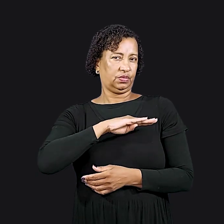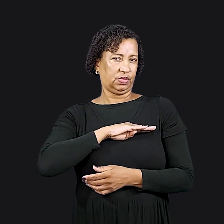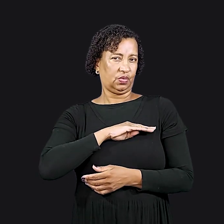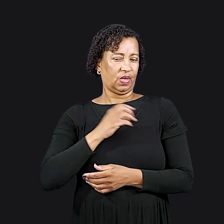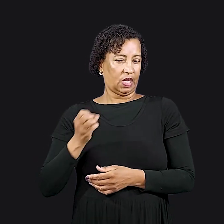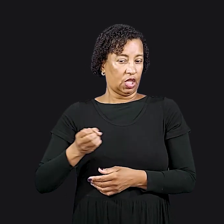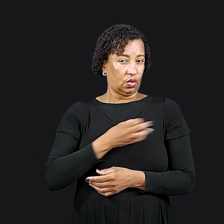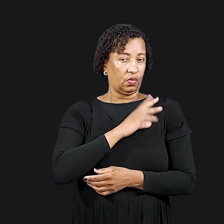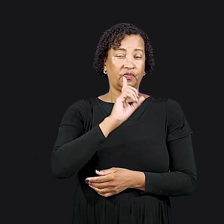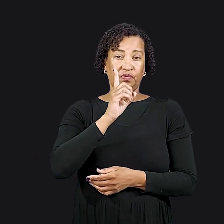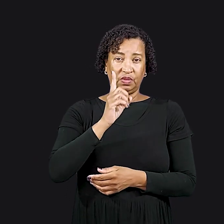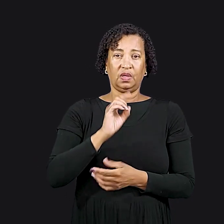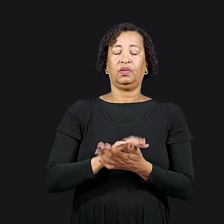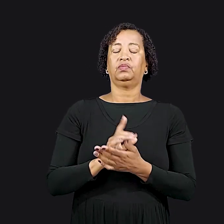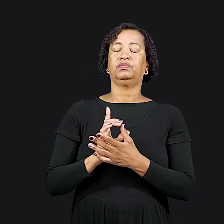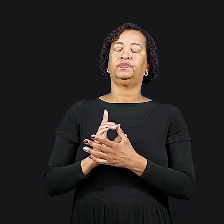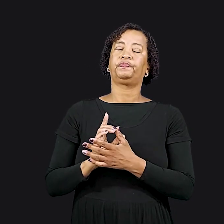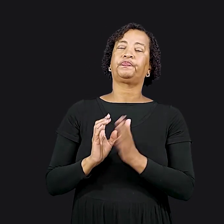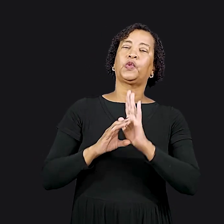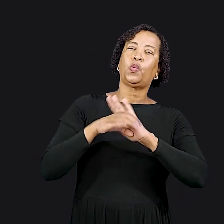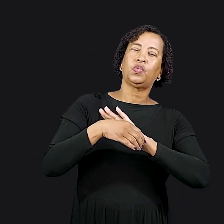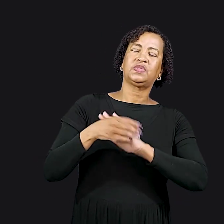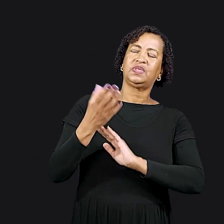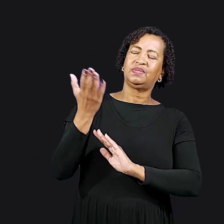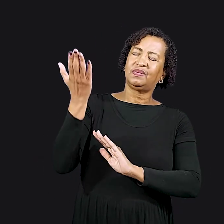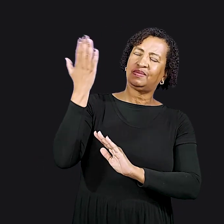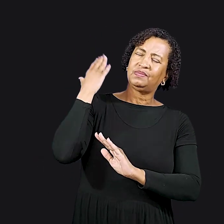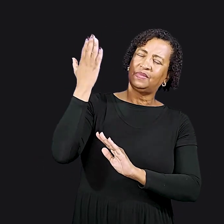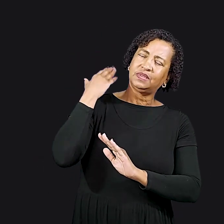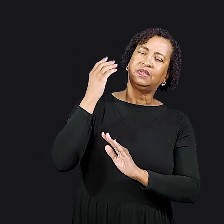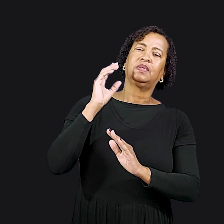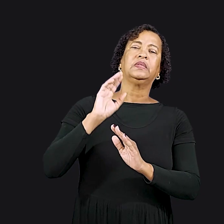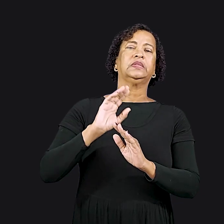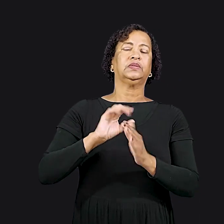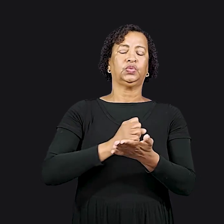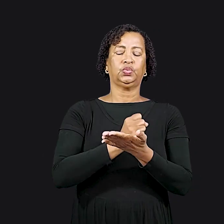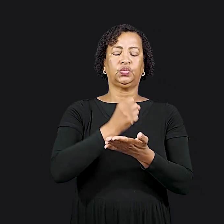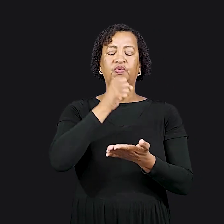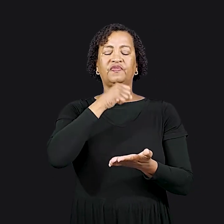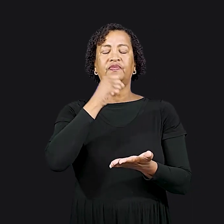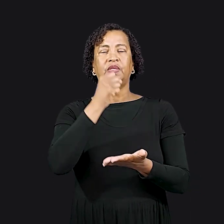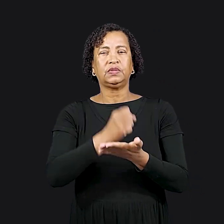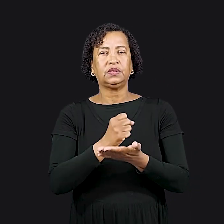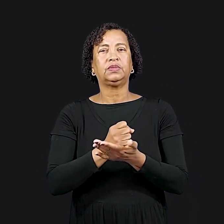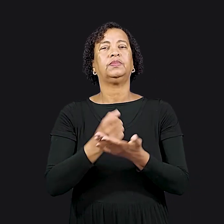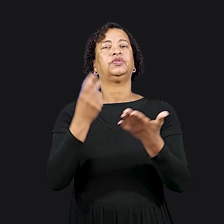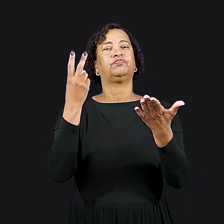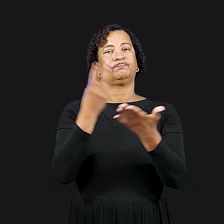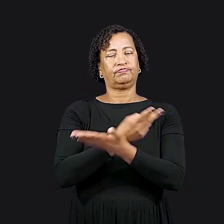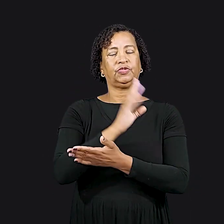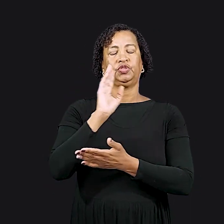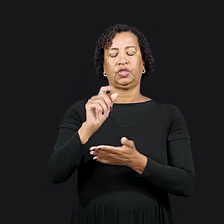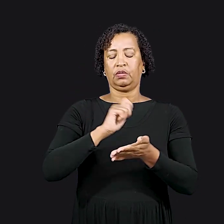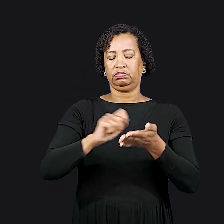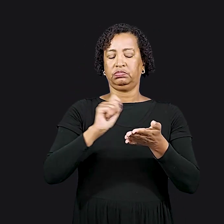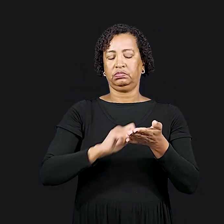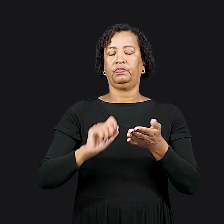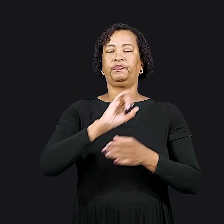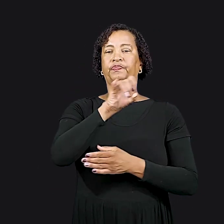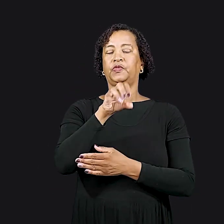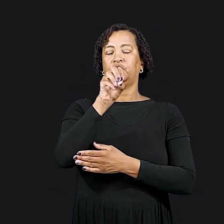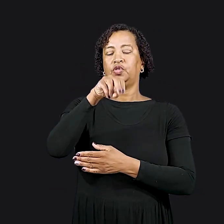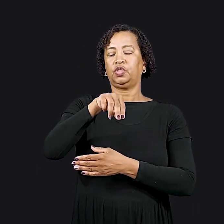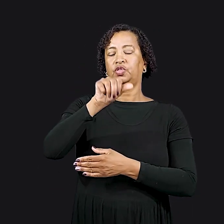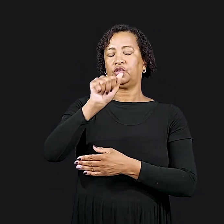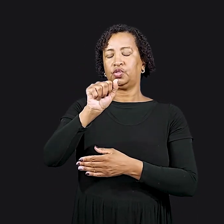da Montanha. Esse conceito é antigo e vem desde o Velho Testamento. Jonas foi chamado para pregar a palavra de